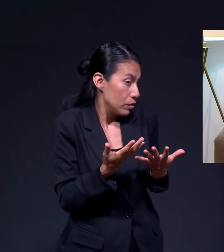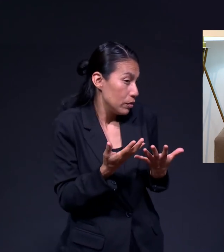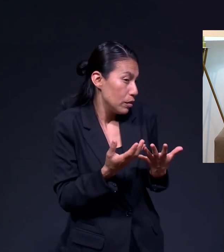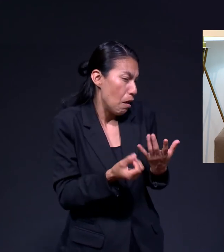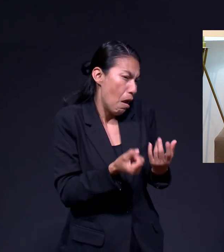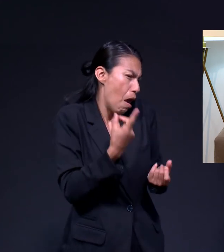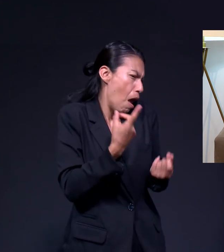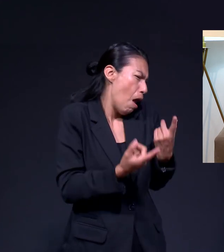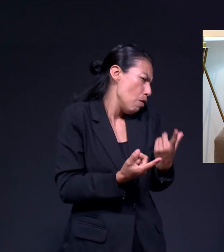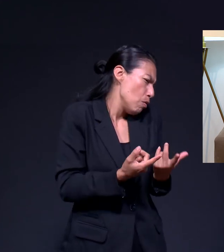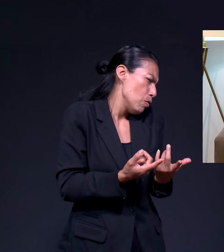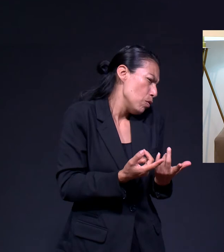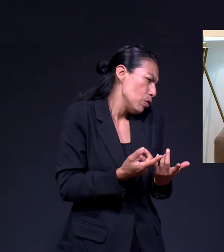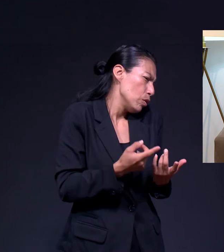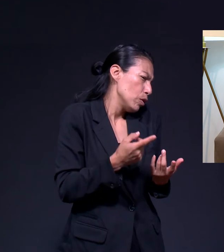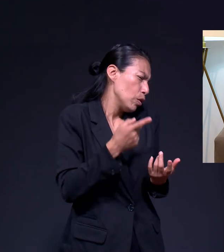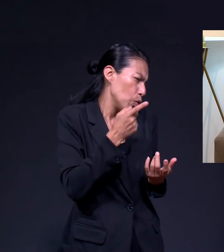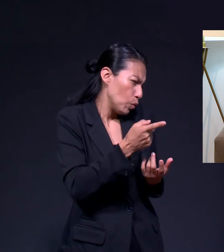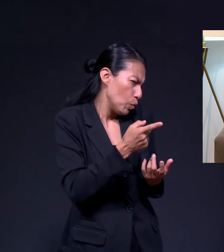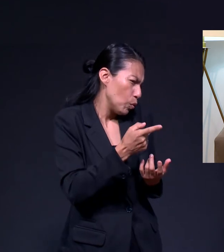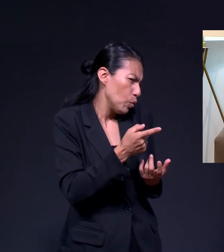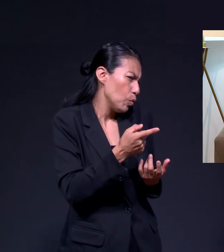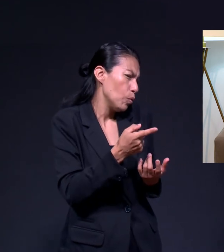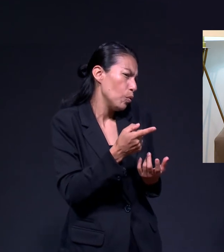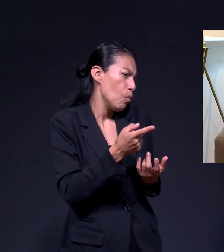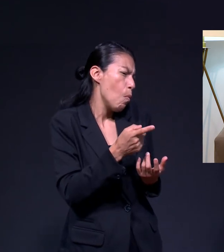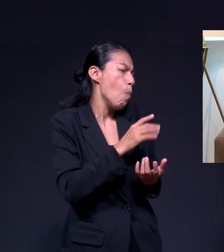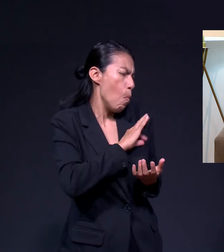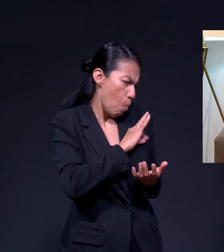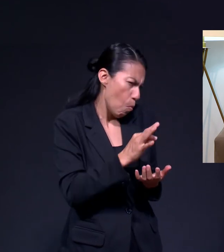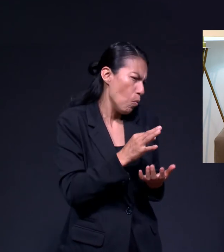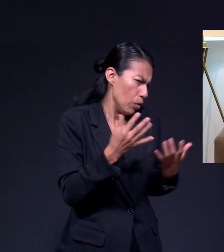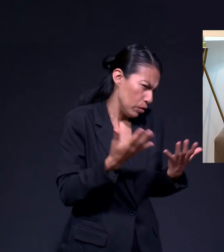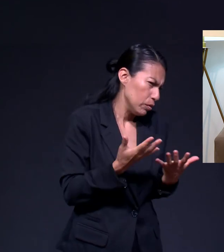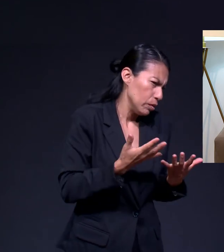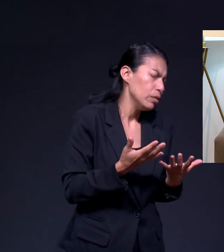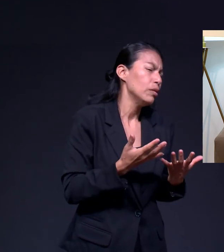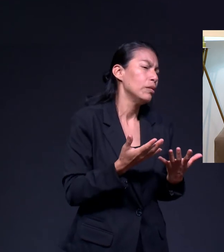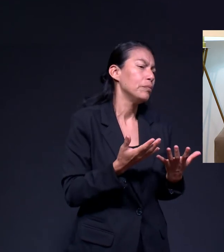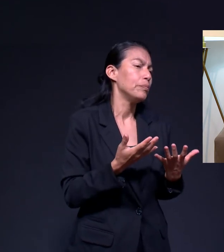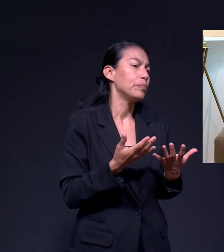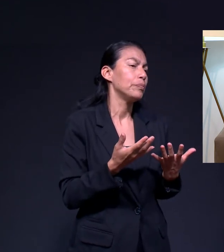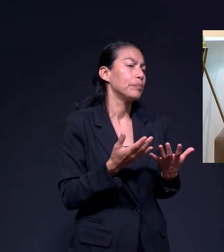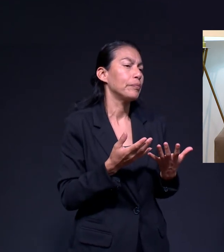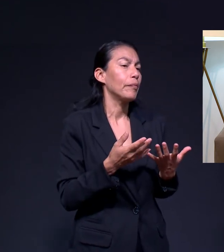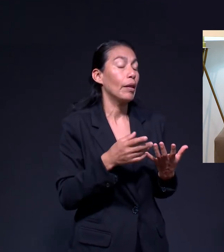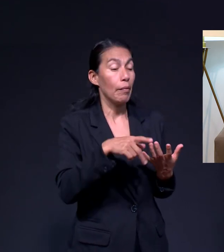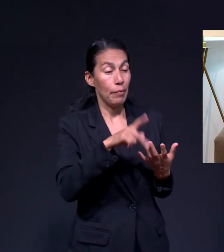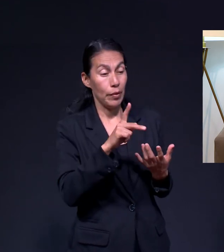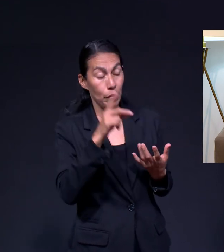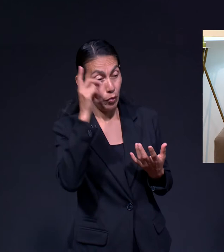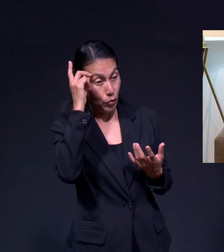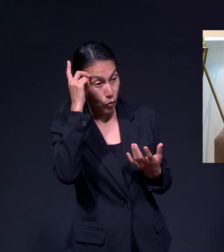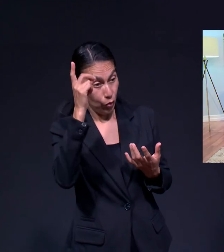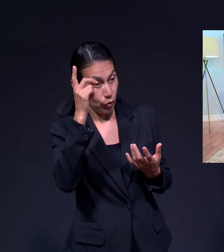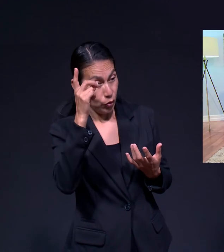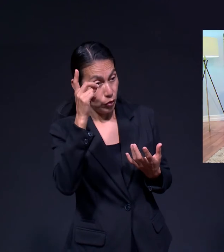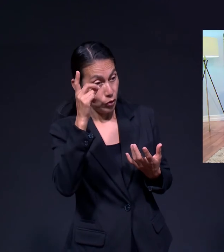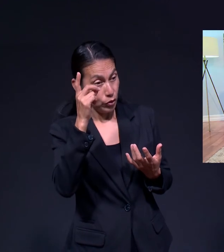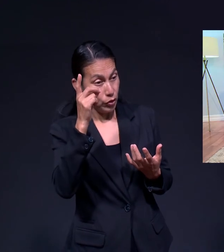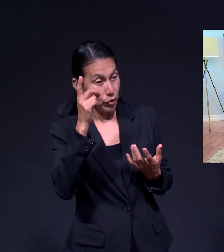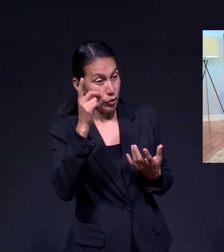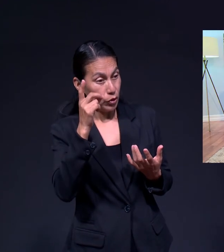algo que bajo la capacidad de esa orden divina eres perfectamente capaz de